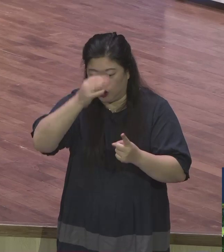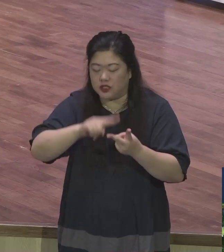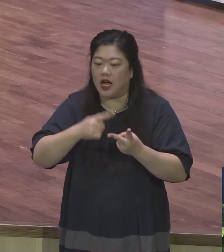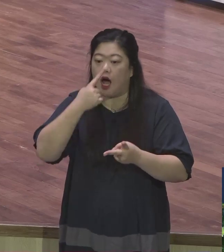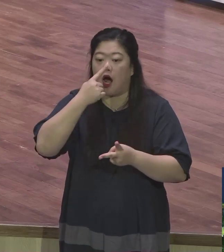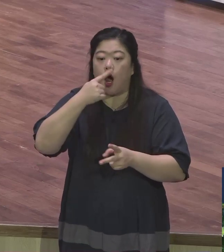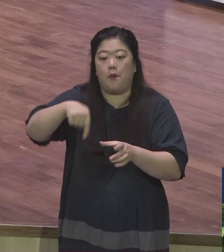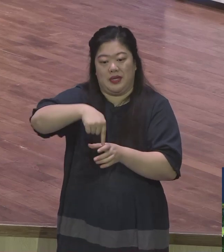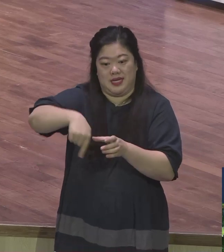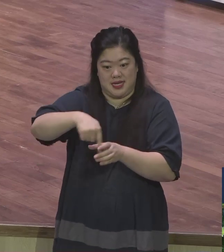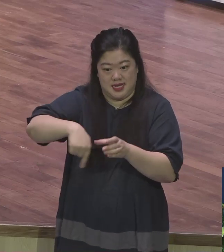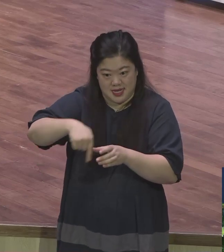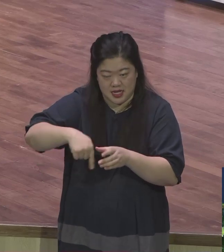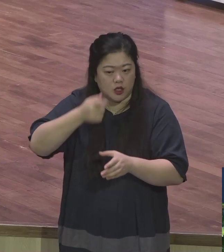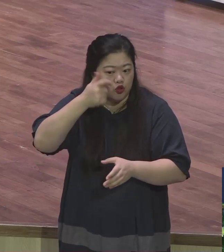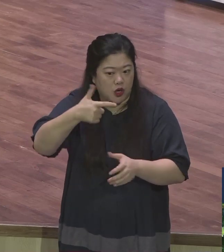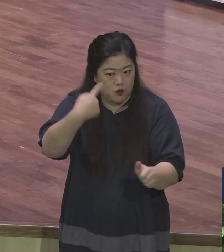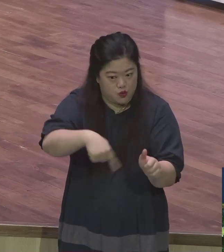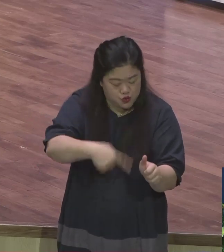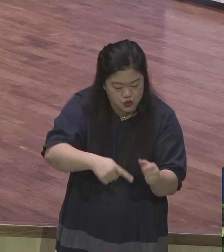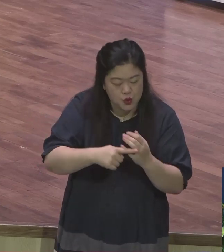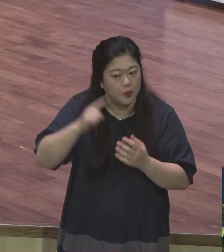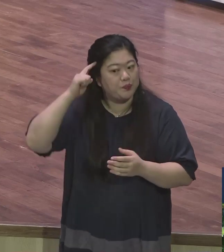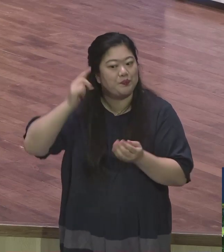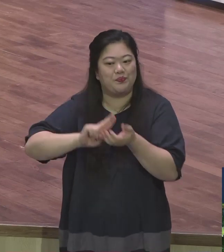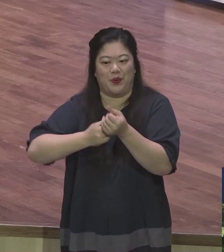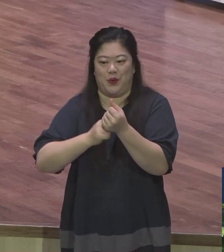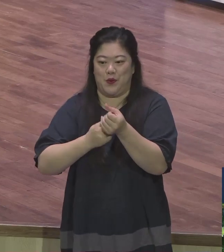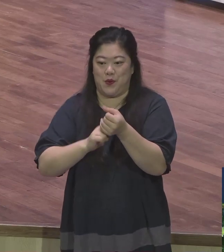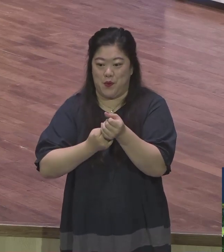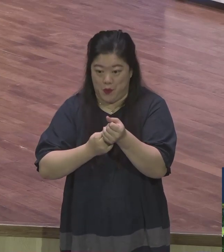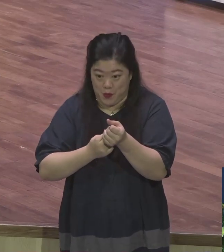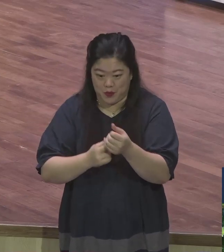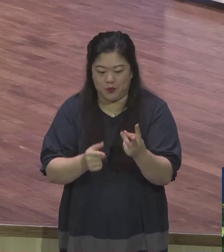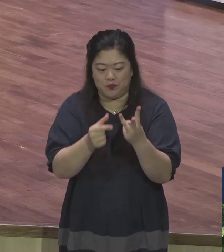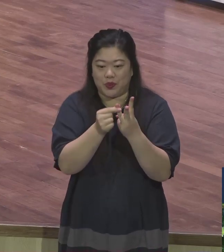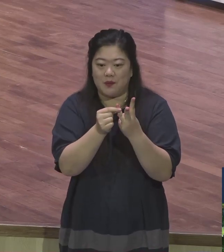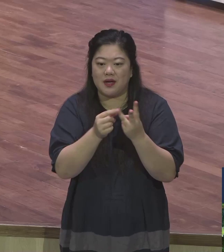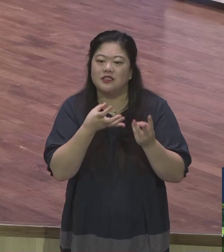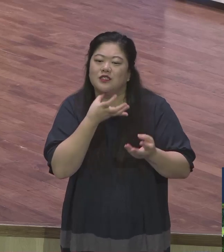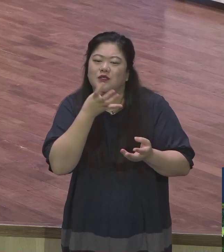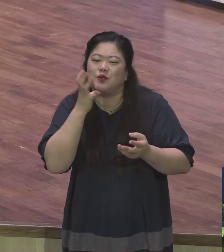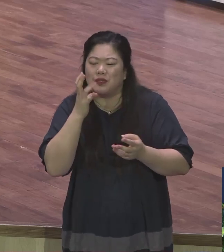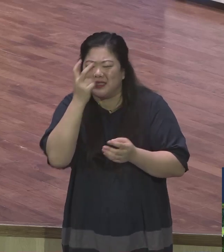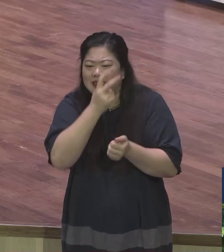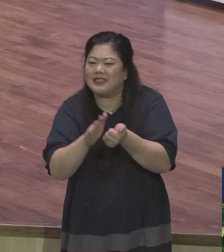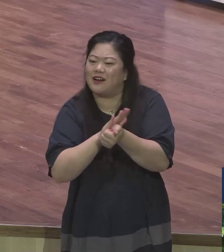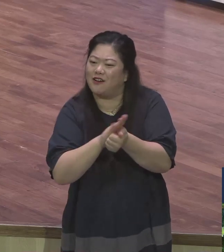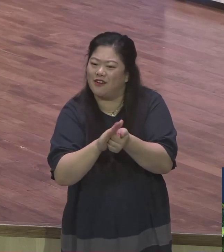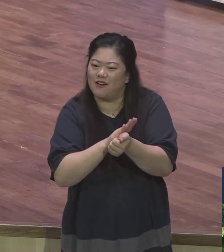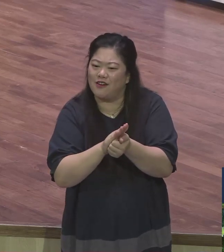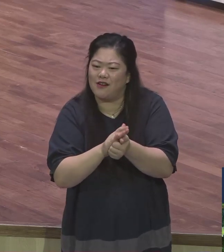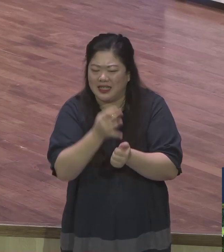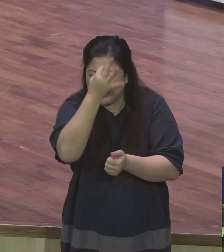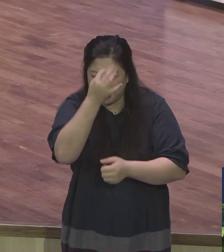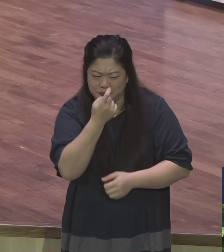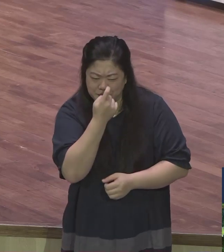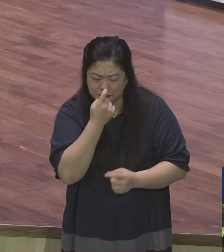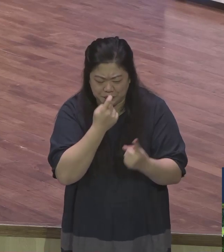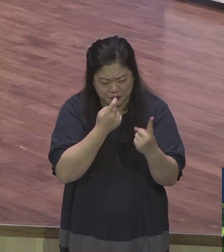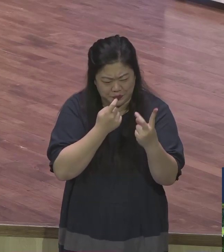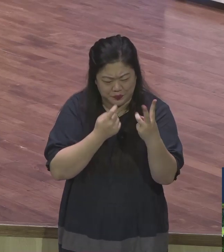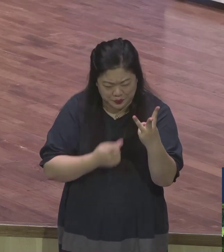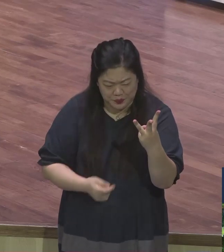커피 끓이는 거 6개월 가르칩니다. 그리고 이제 이 데이케어, 아이들을 양육하는 거 가르칩니다. 그 3개의 파트를